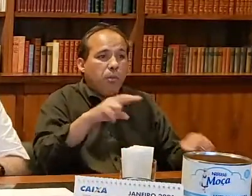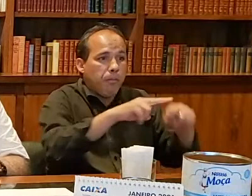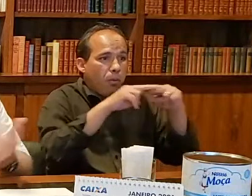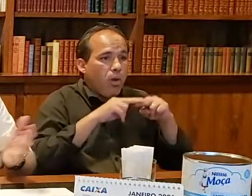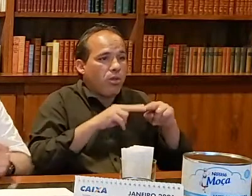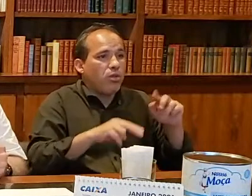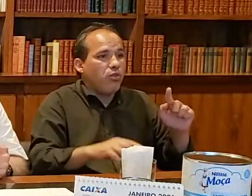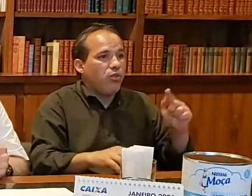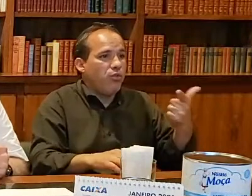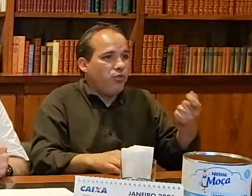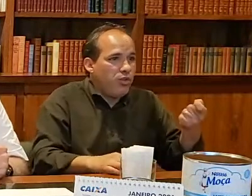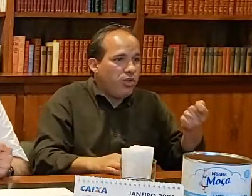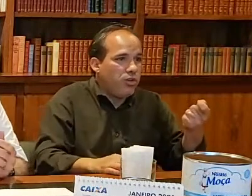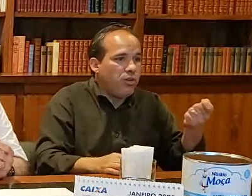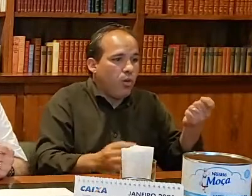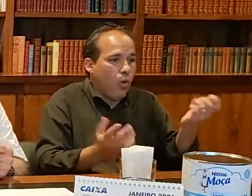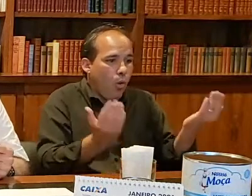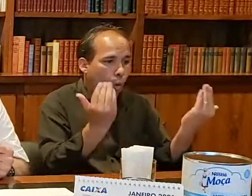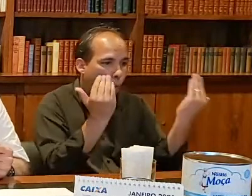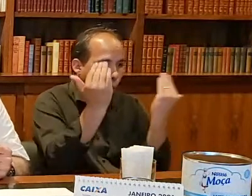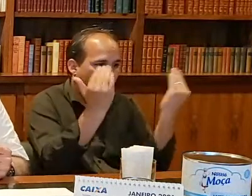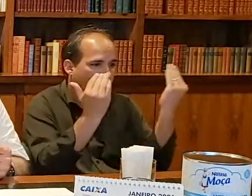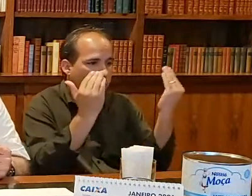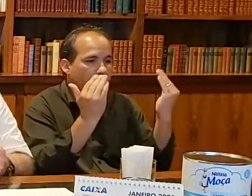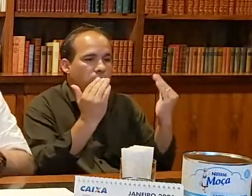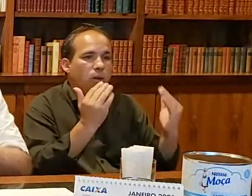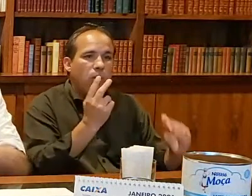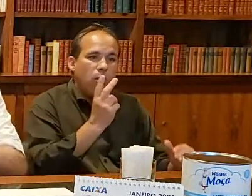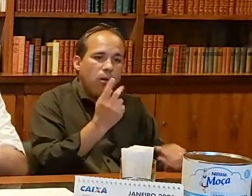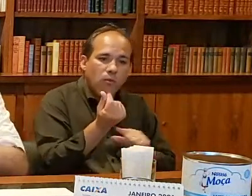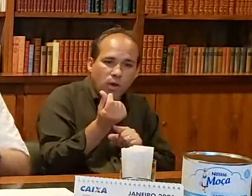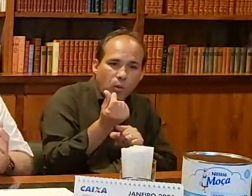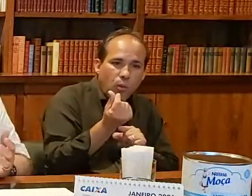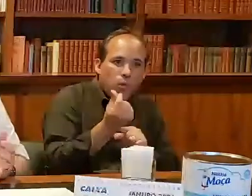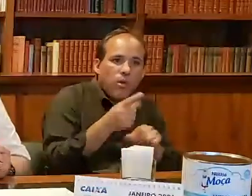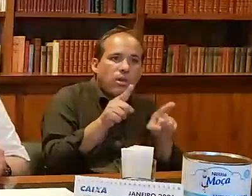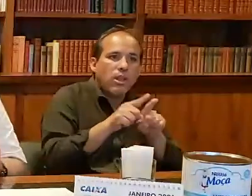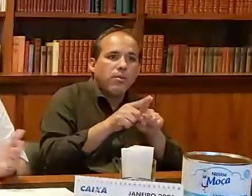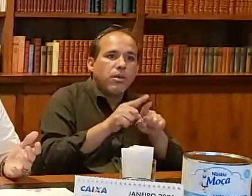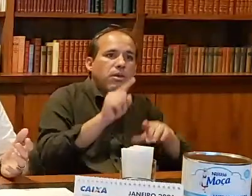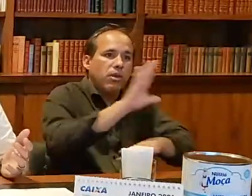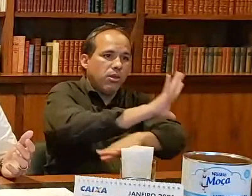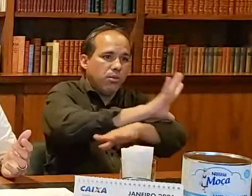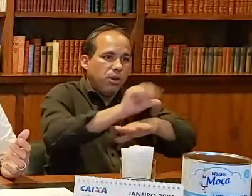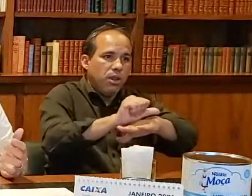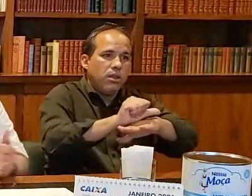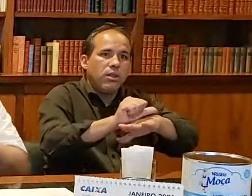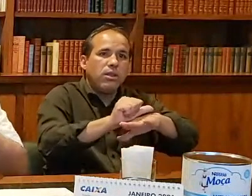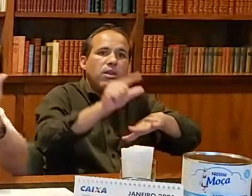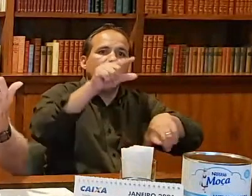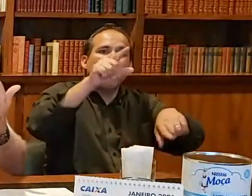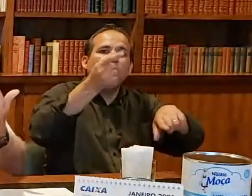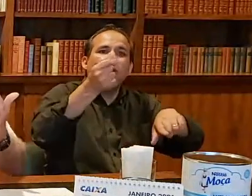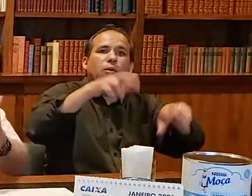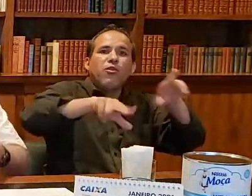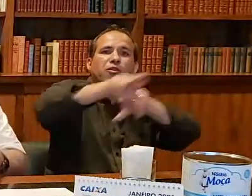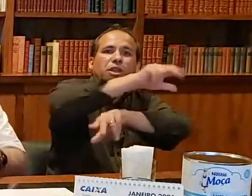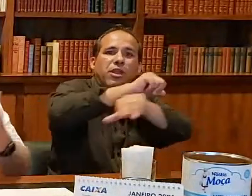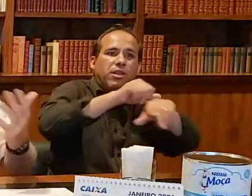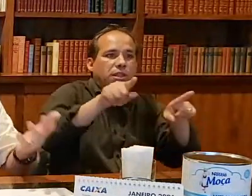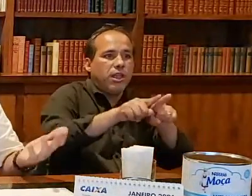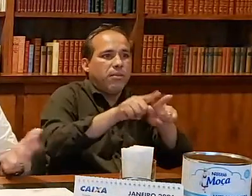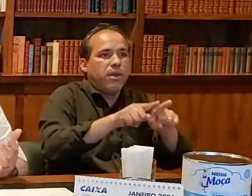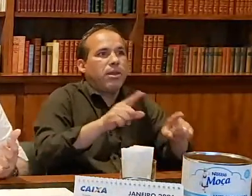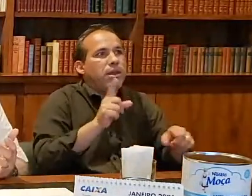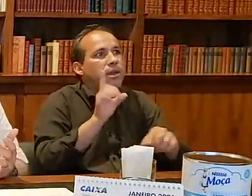G20 é tanto. Em relação aos BRICS, é tanto. Só é mais barato em